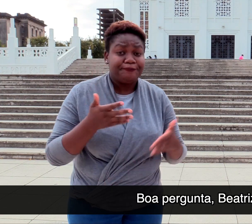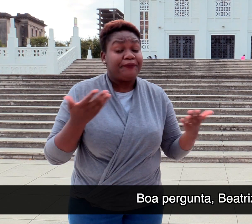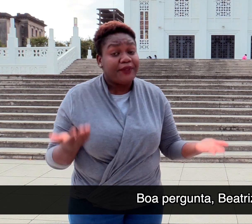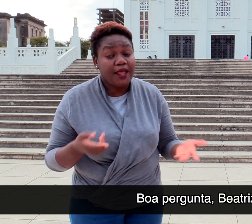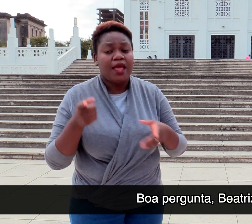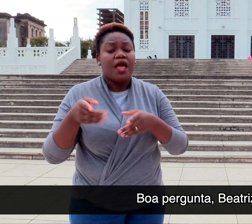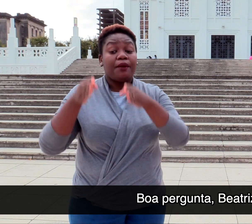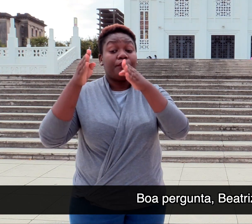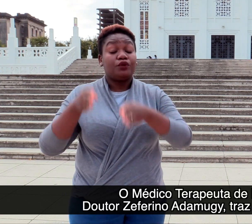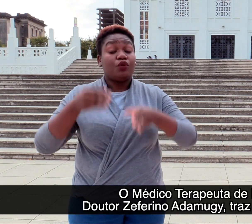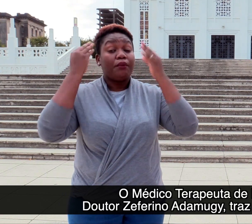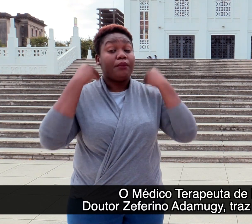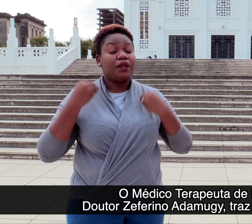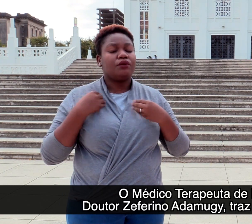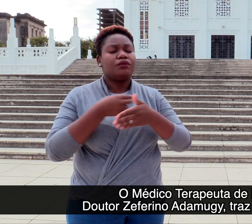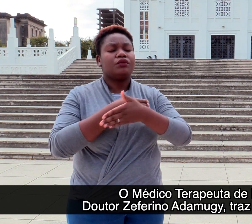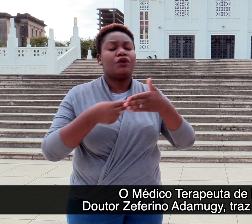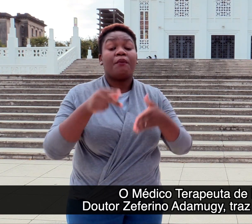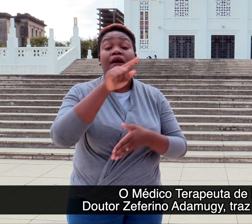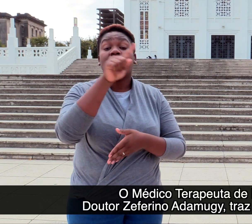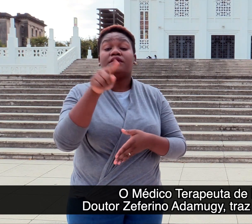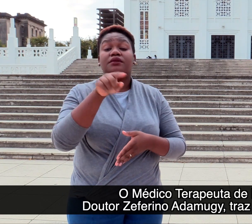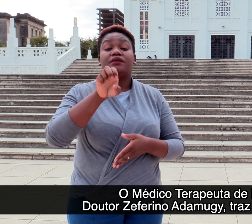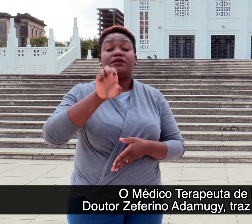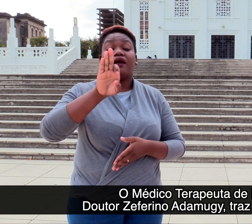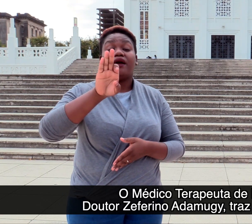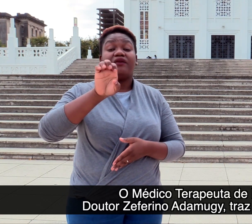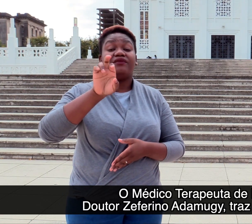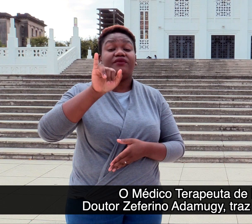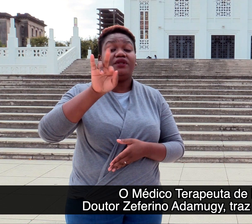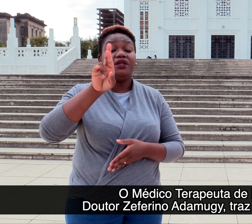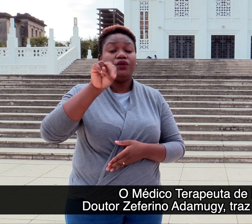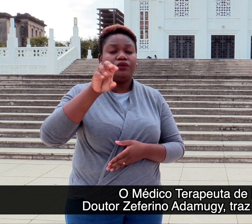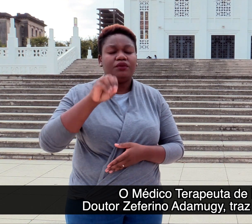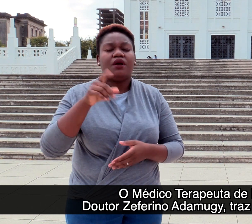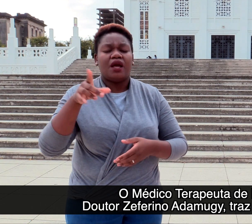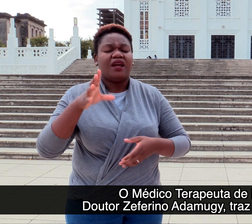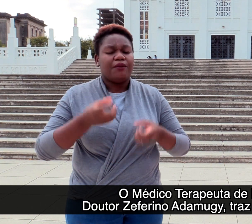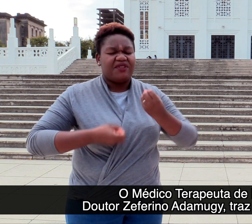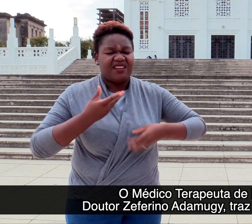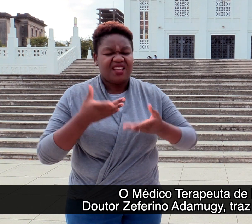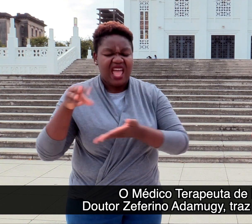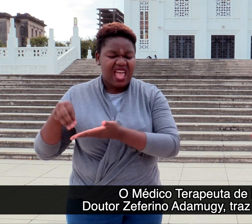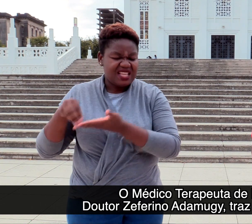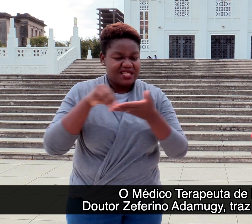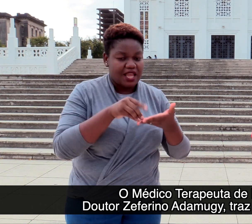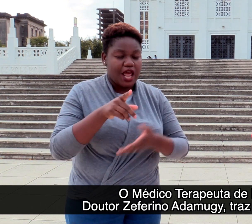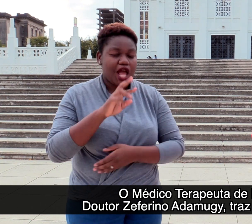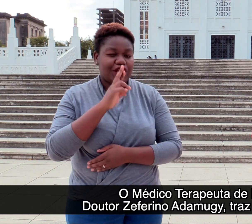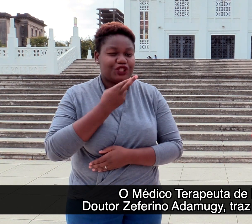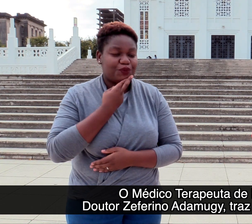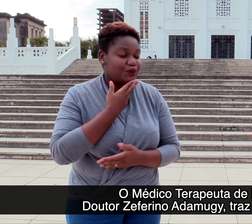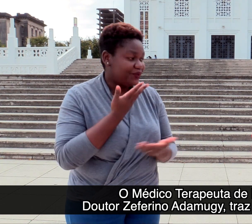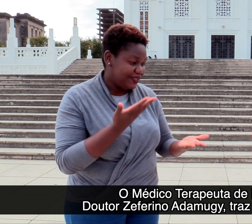Boa pergunta, Beatriz. O médico terapeuta de fala, Dr. Severino Adamugi, traz a resposta.